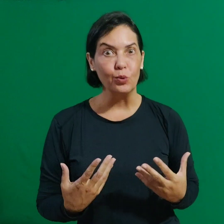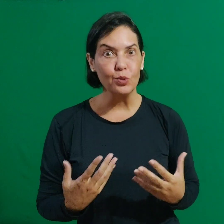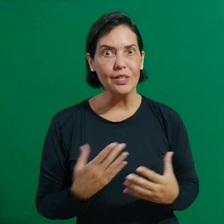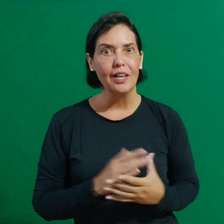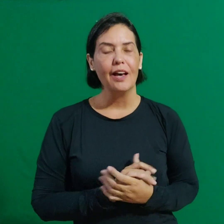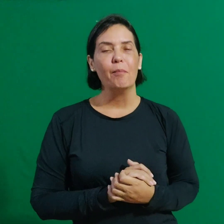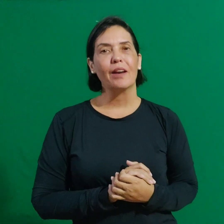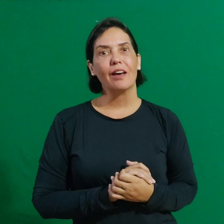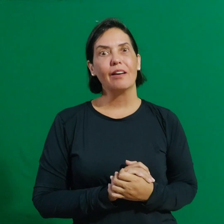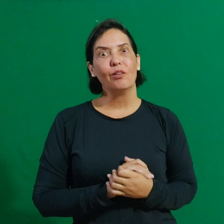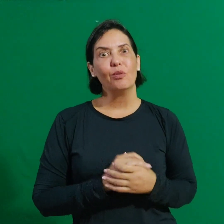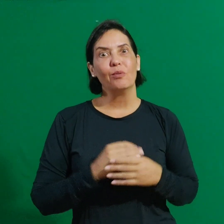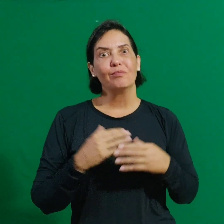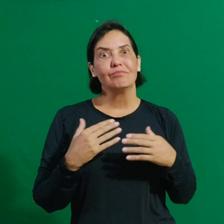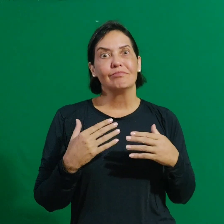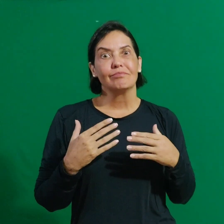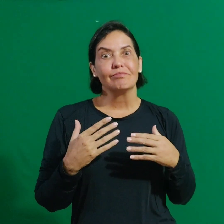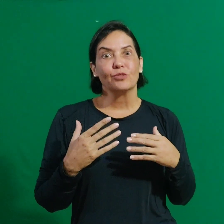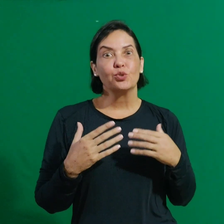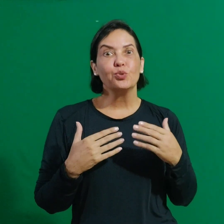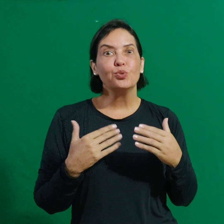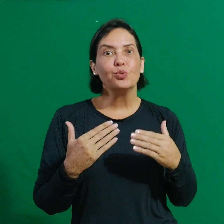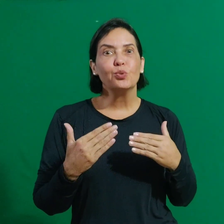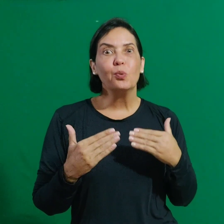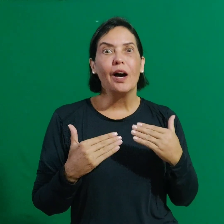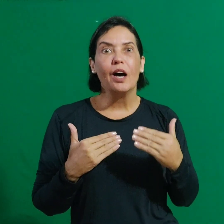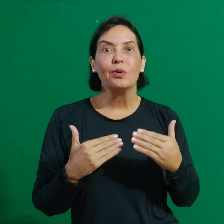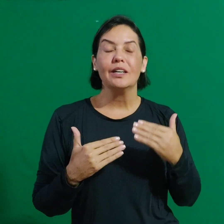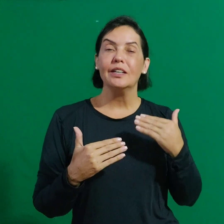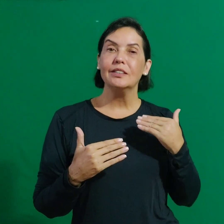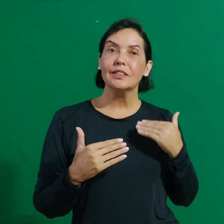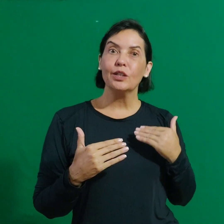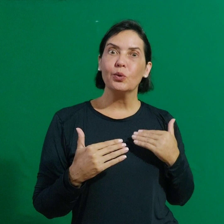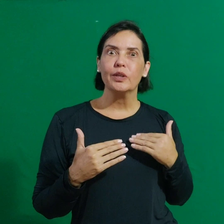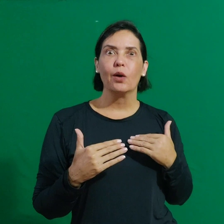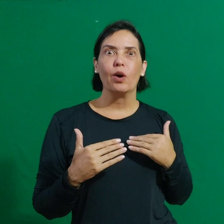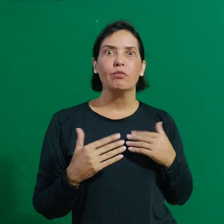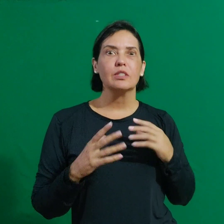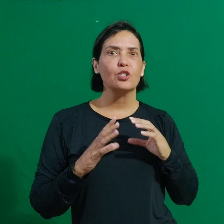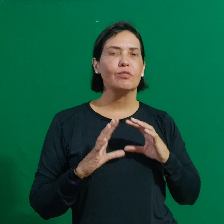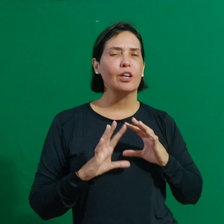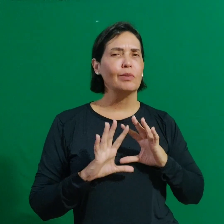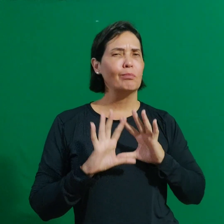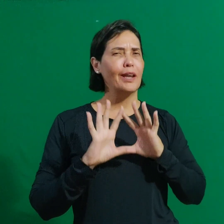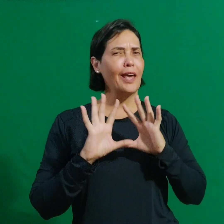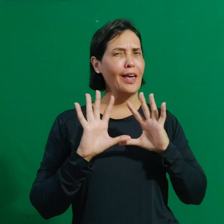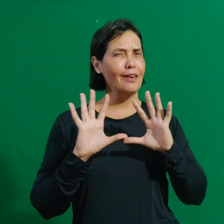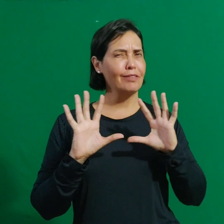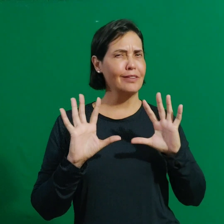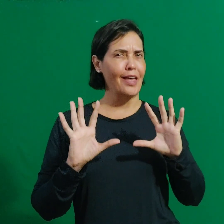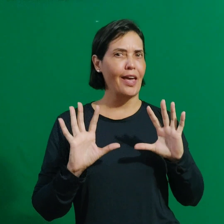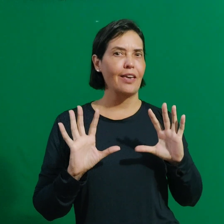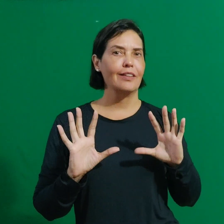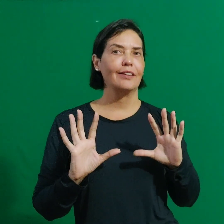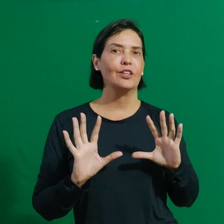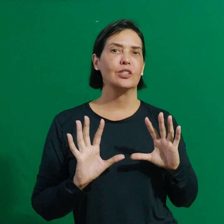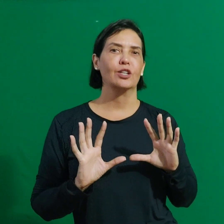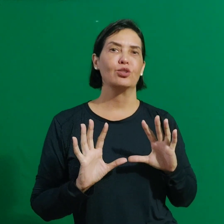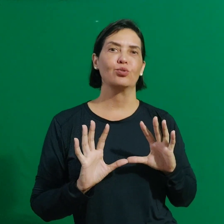pedagogos, para, junto com a aula anterior, na qual vocês tiveram uma breve ideia da identidade